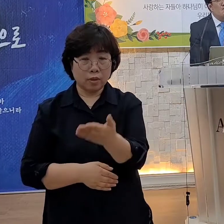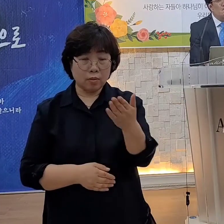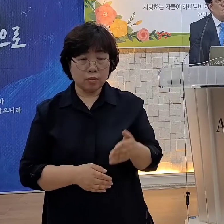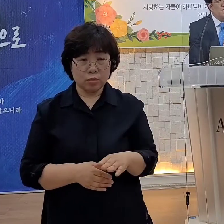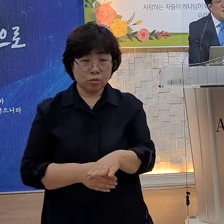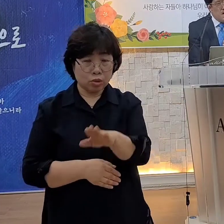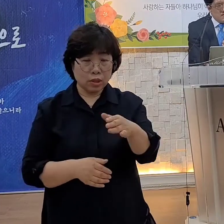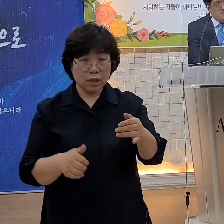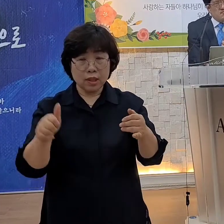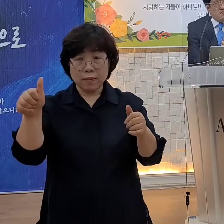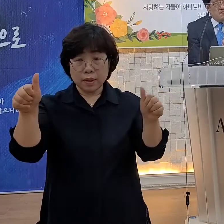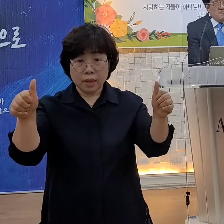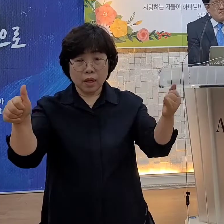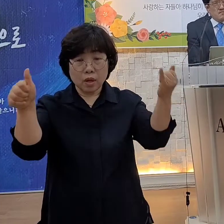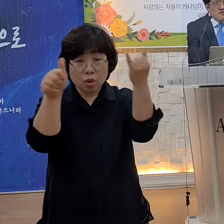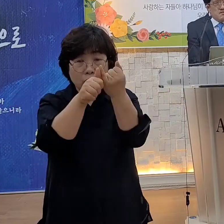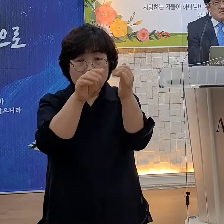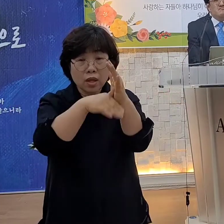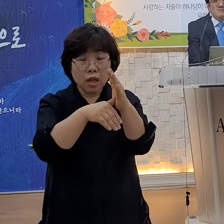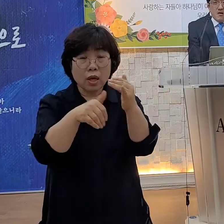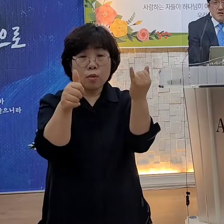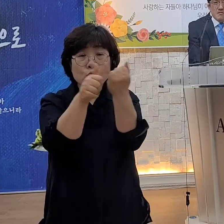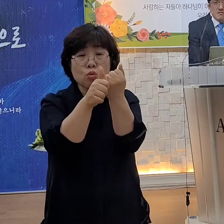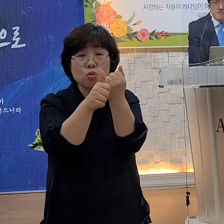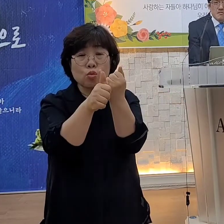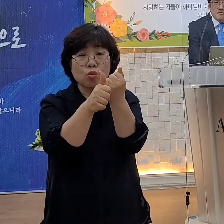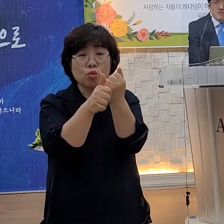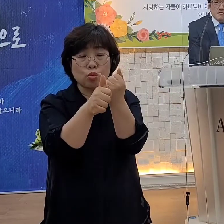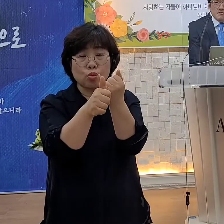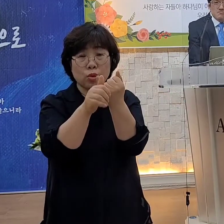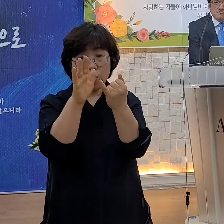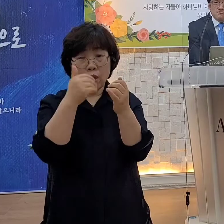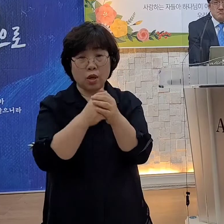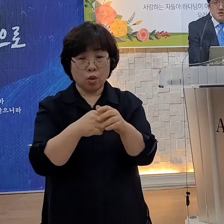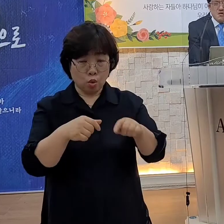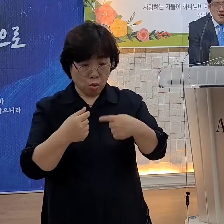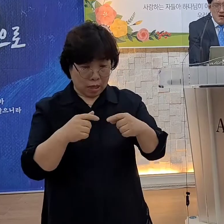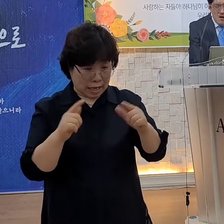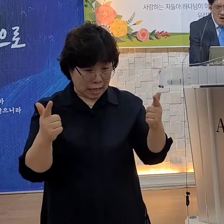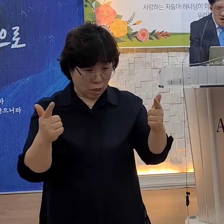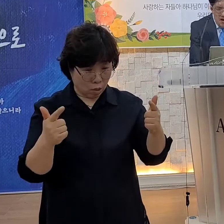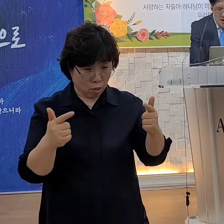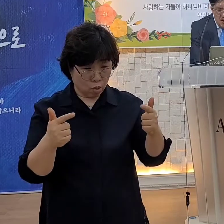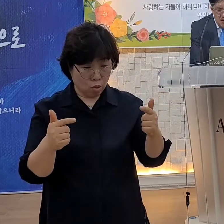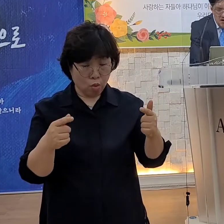자기가 혼자가 아니고 신분상 둘이